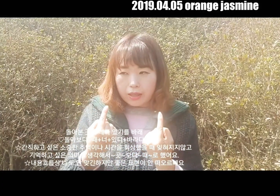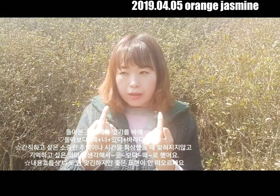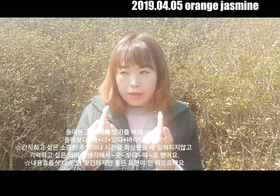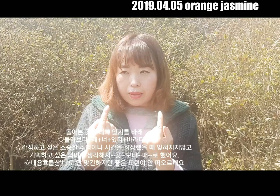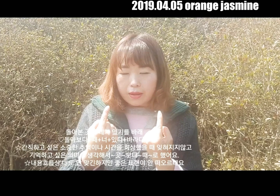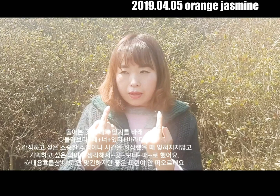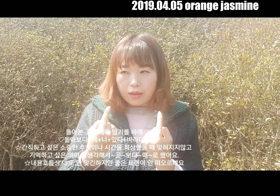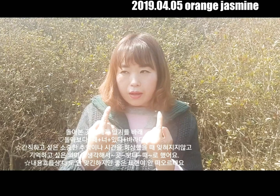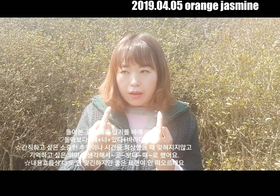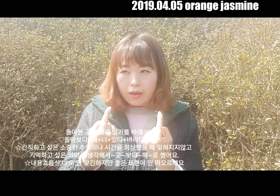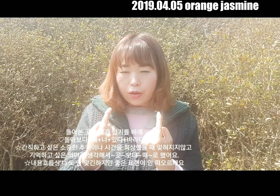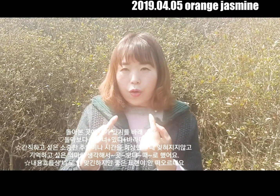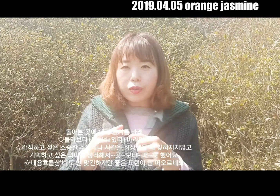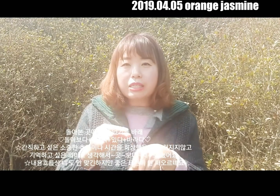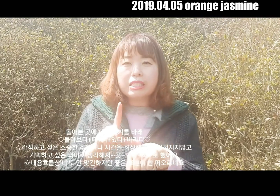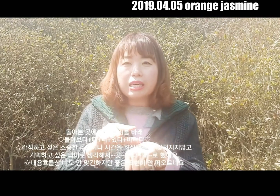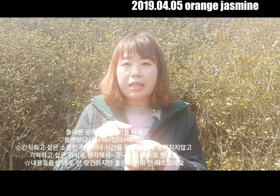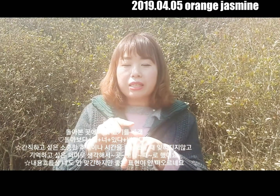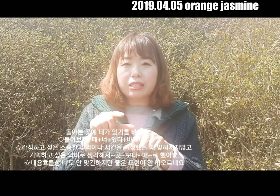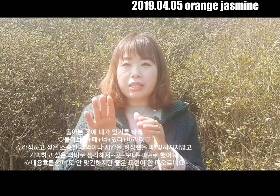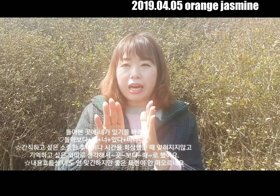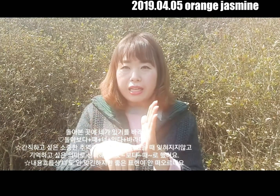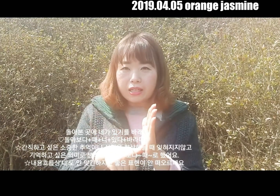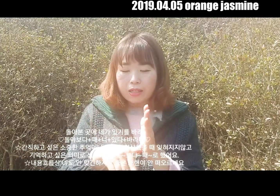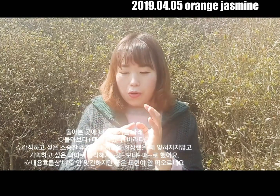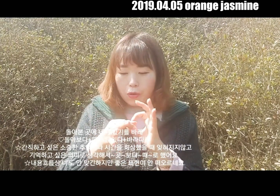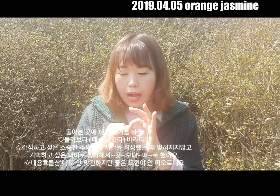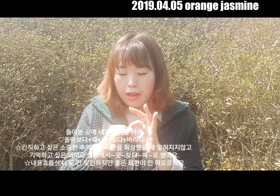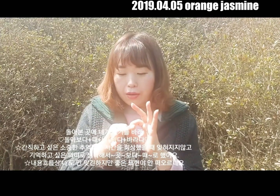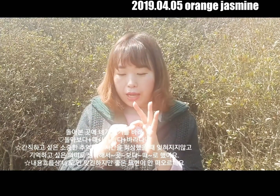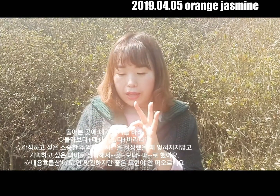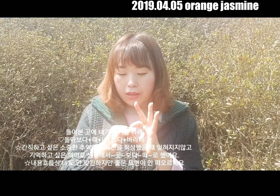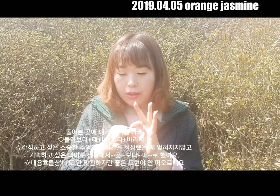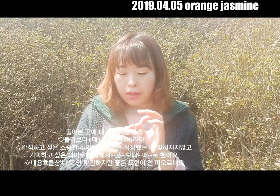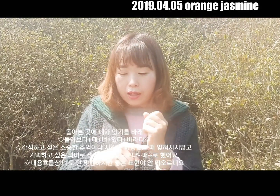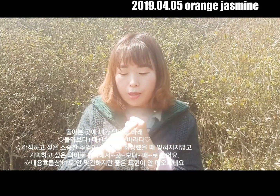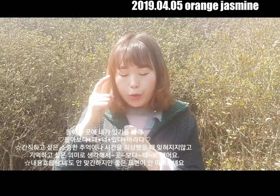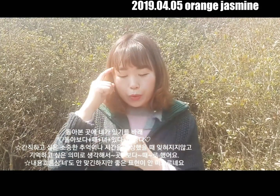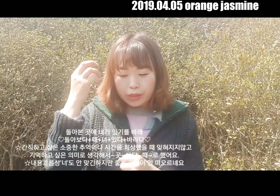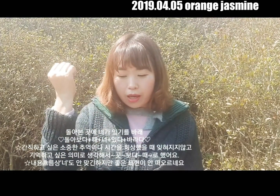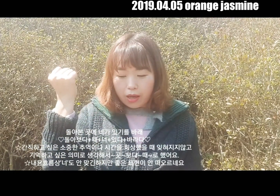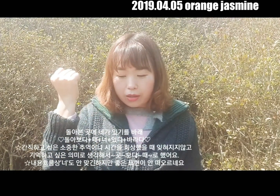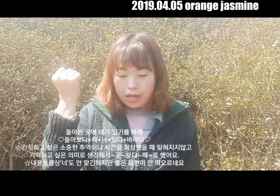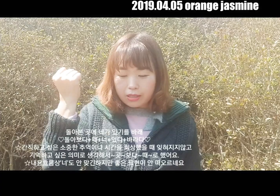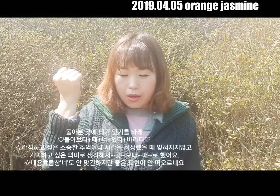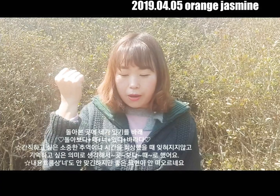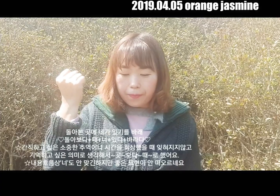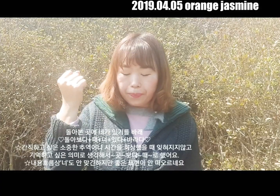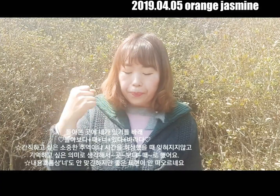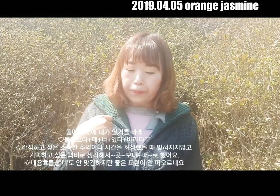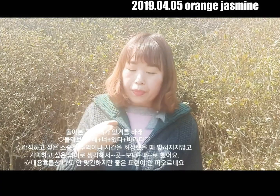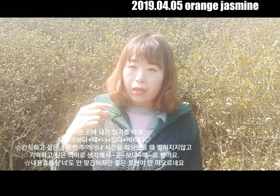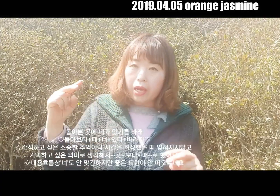의미보다는 어떤 시간인 그런 거 관련한 의미로 생각을 해서